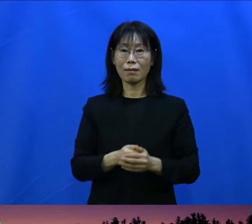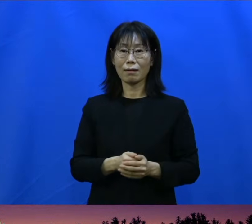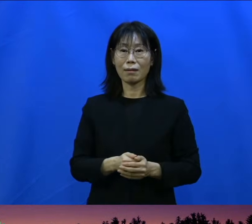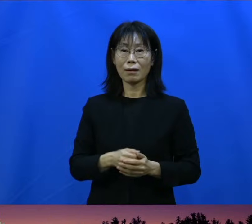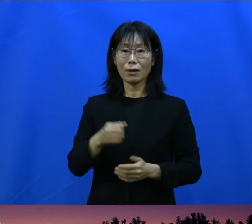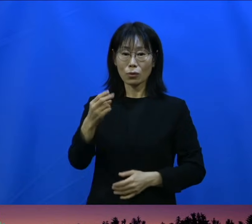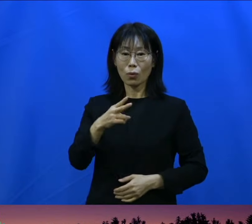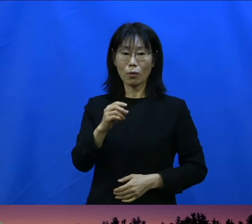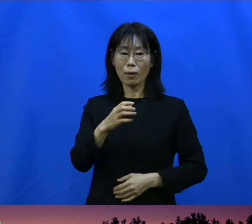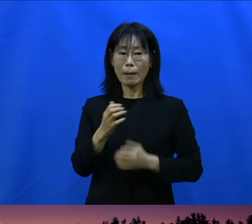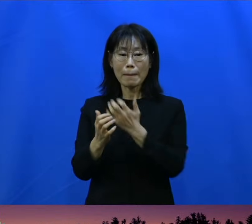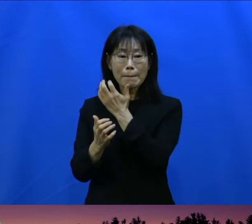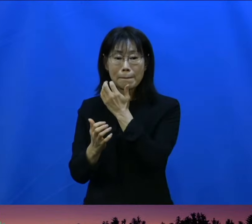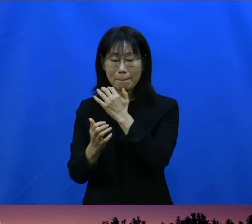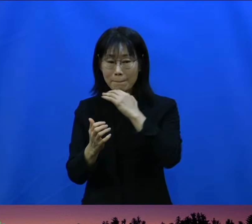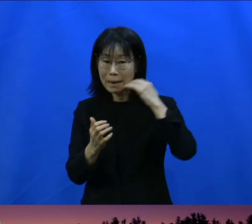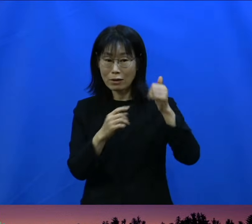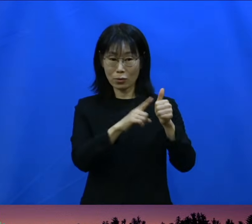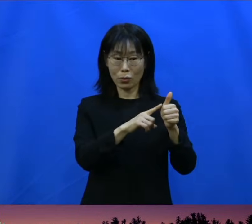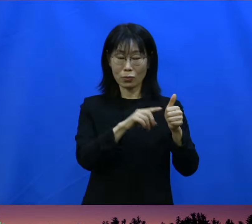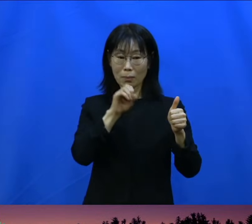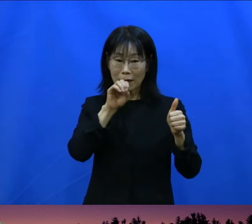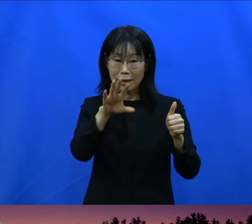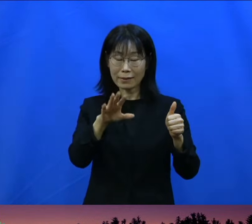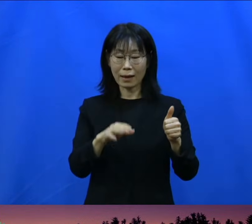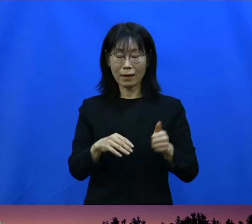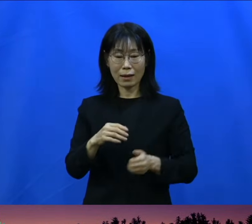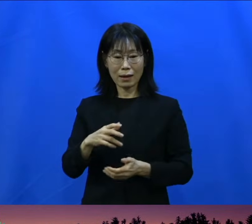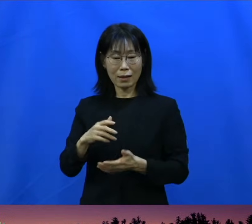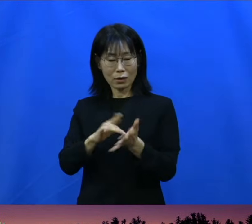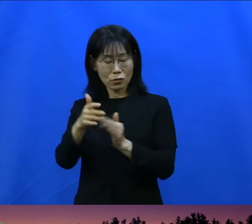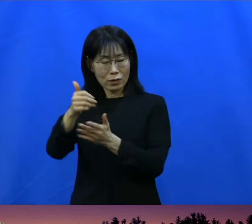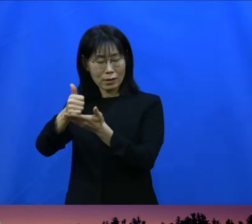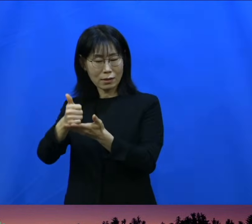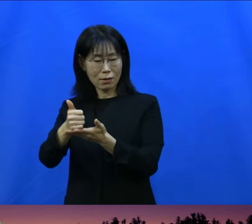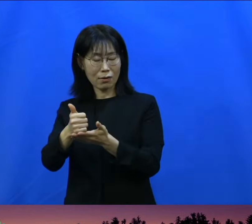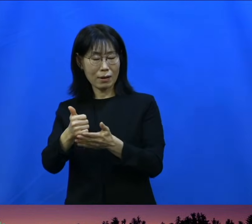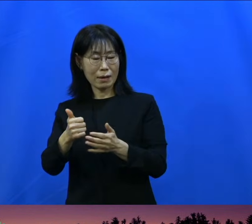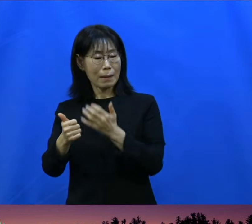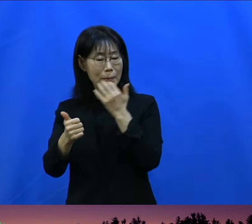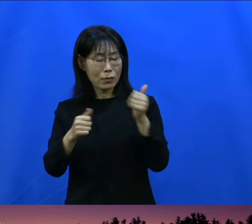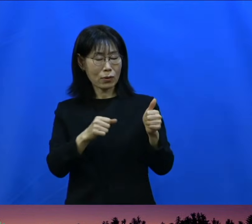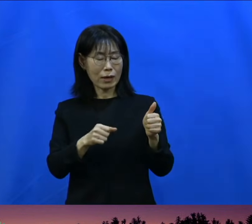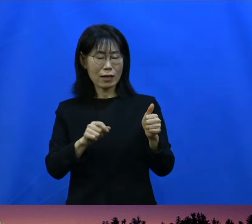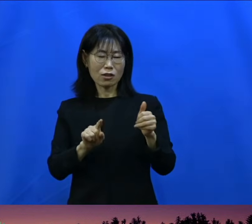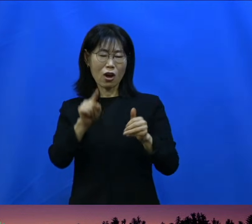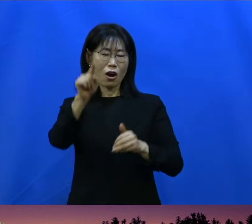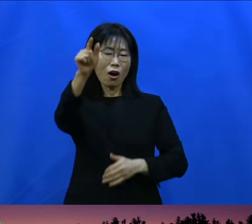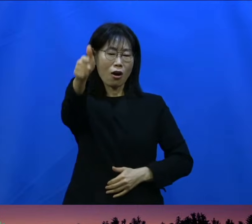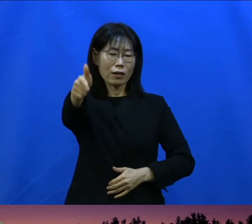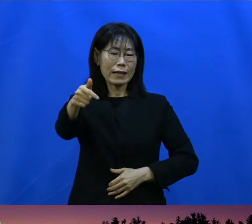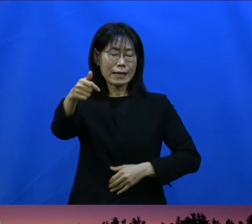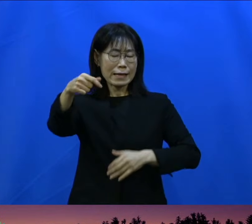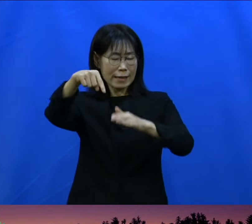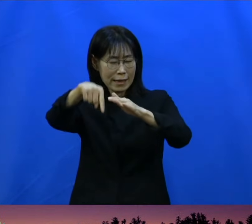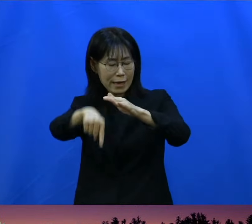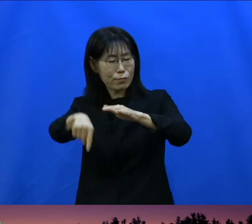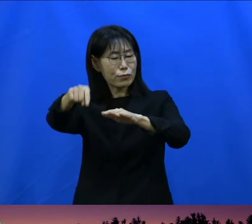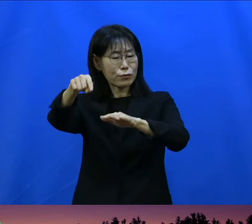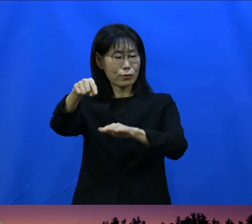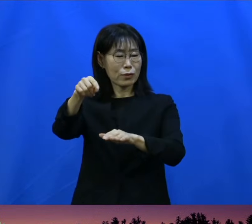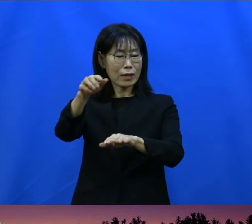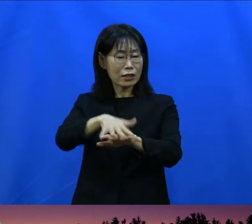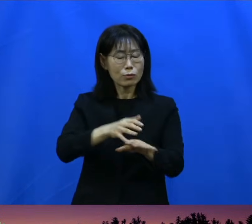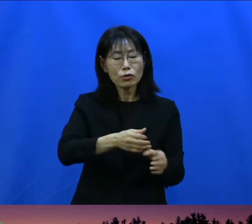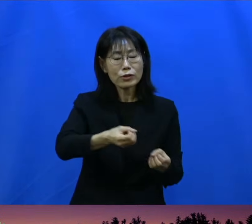베드로에게서 들을 수 있습니다. 주님이 베드로에게 깊은 데로 가서 그물을 내려라 했던 그때, 그죠? 물고기를